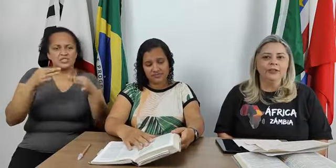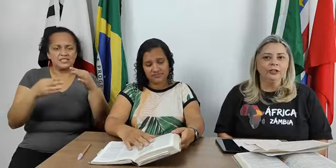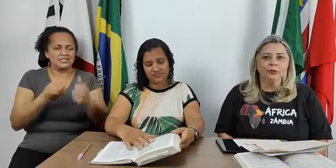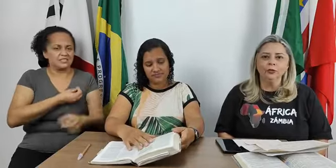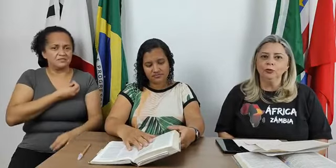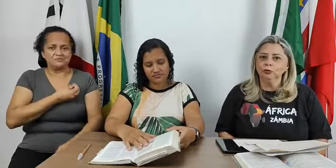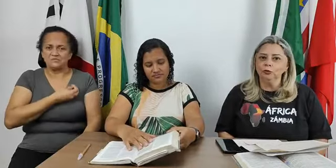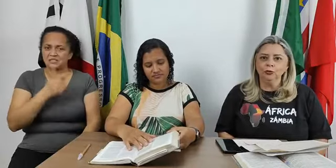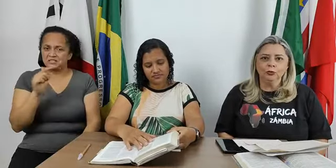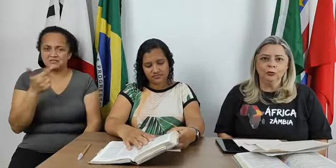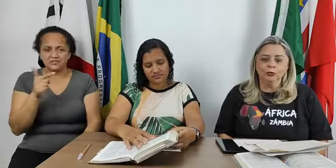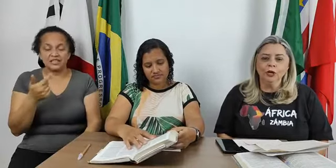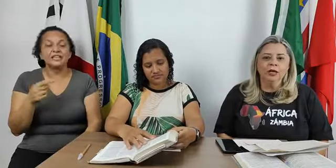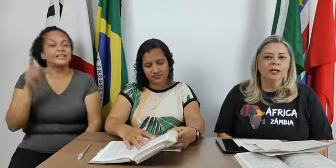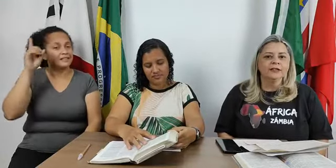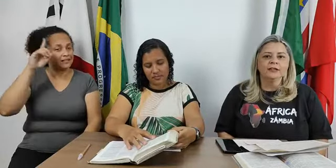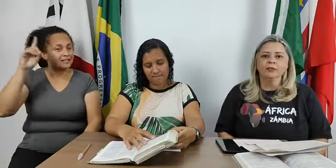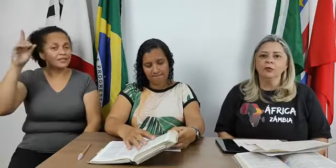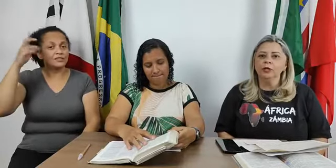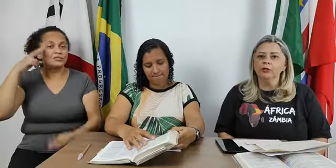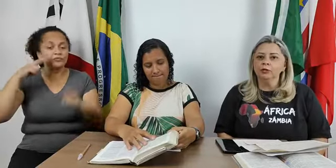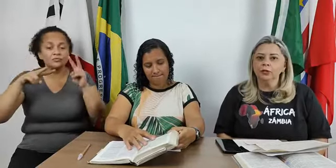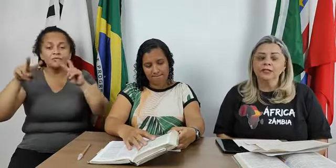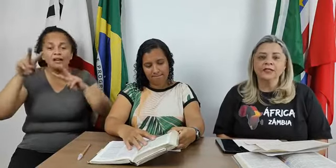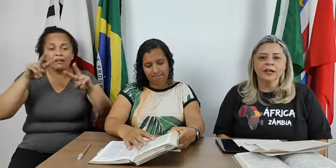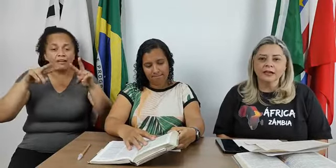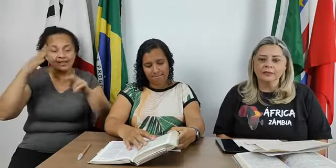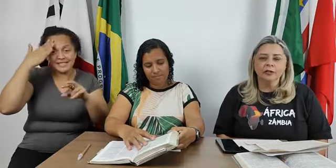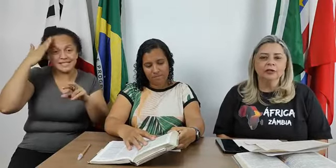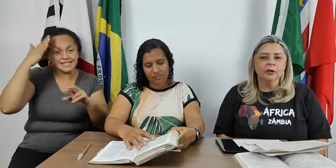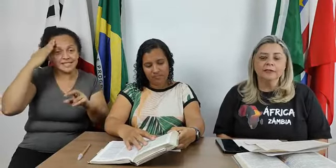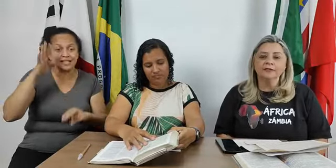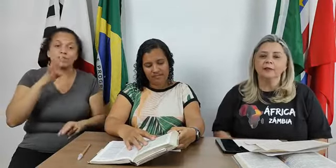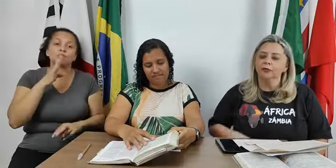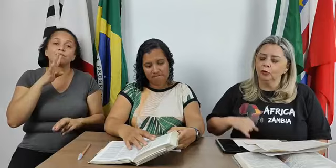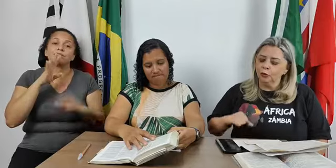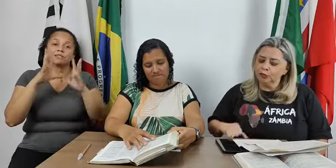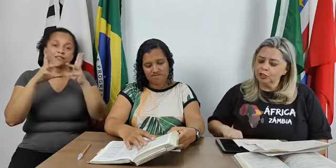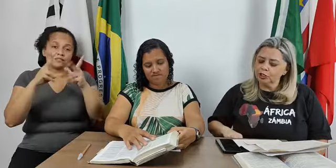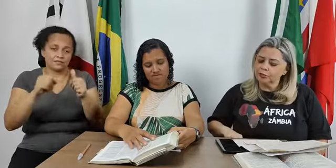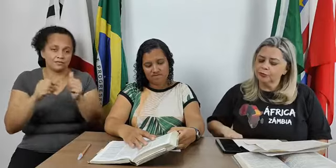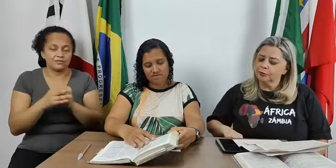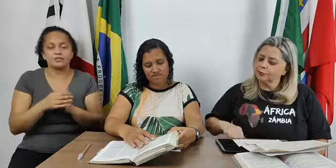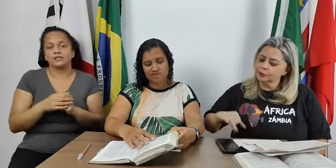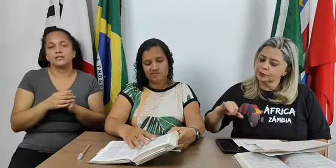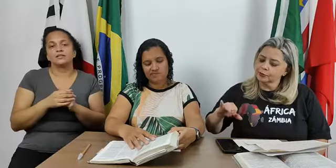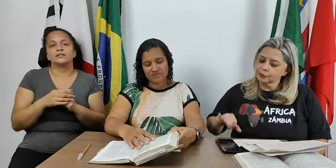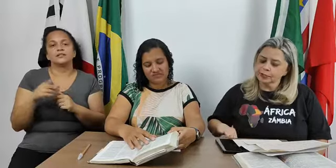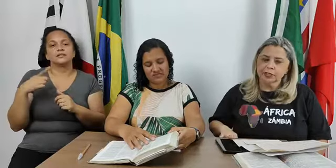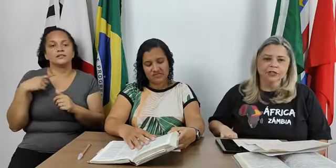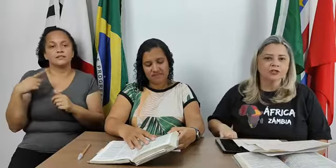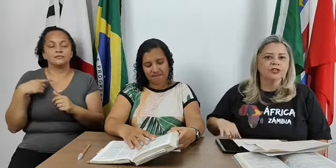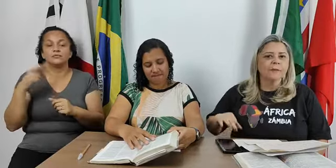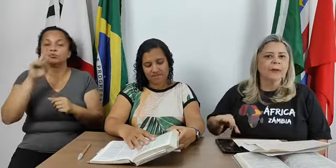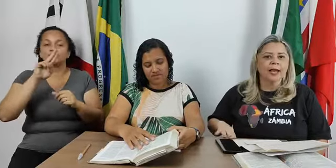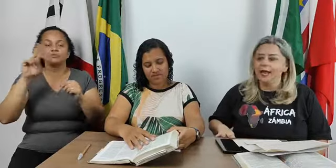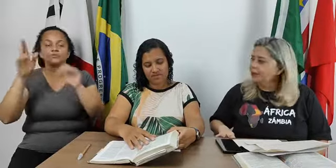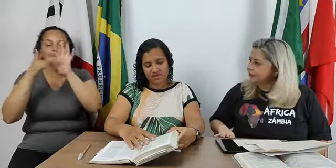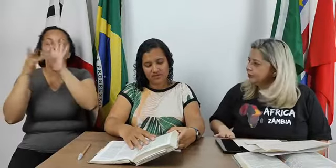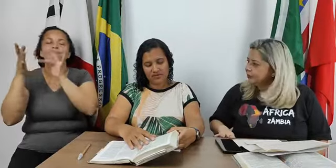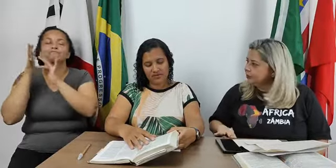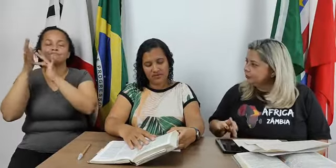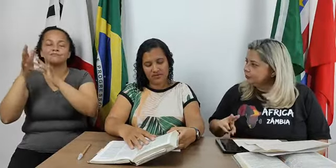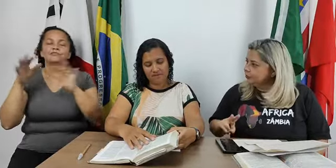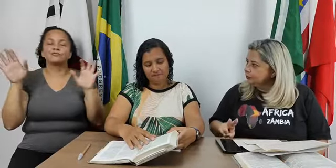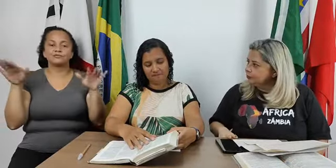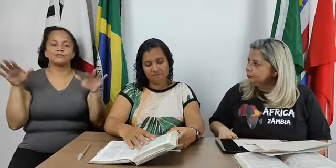está vendo tudo. E essas coberturas espirituais é o nome de Jesus, os anjos, a